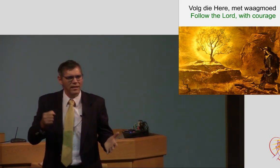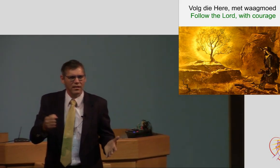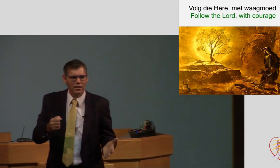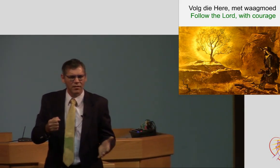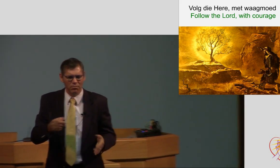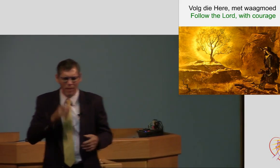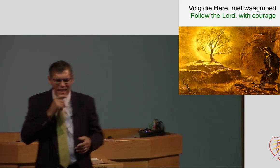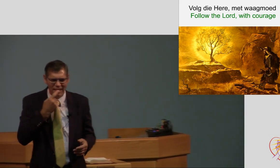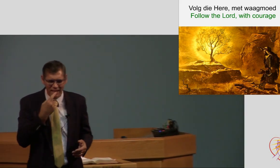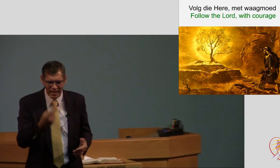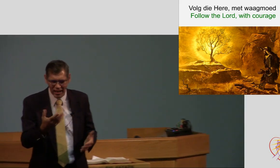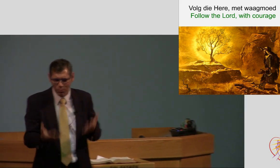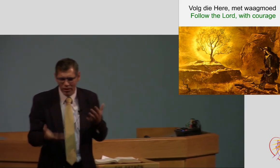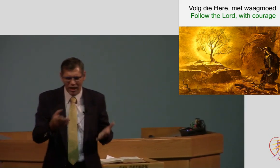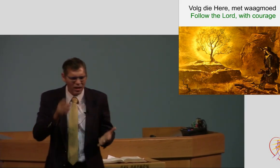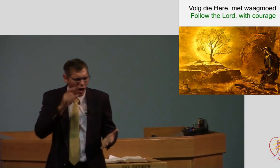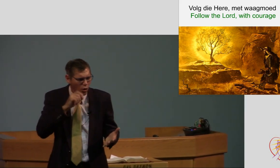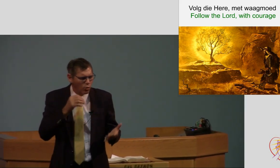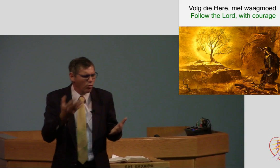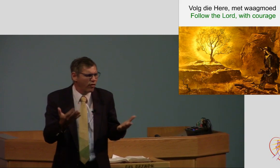Moses, mense sê omtrent oud, hoeveel?